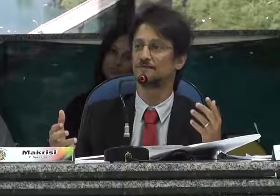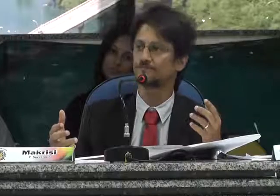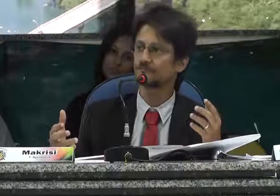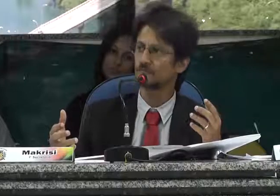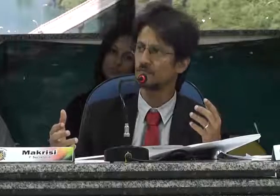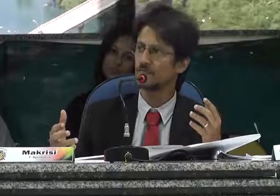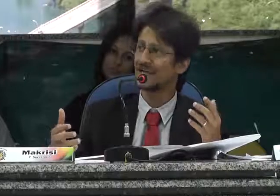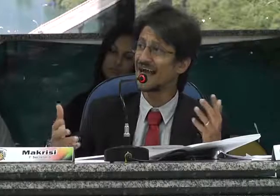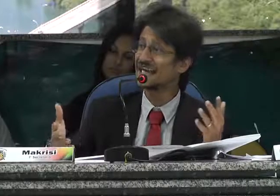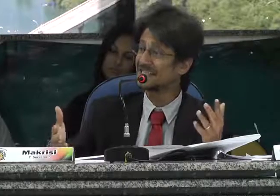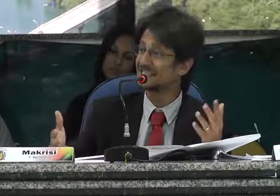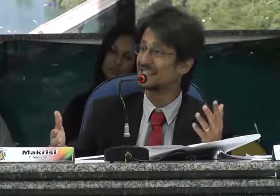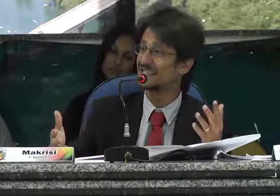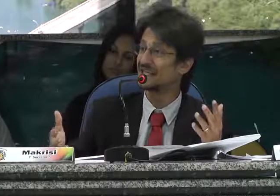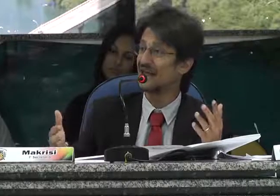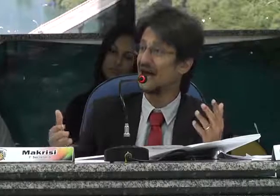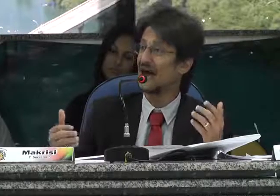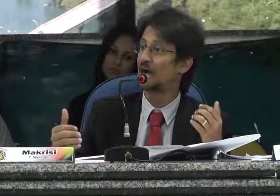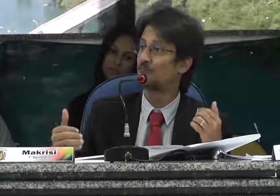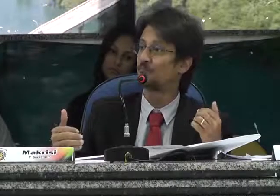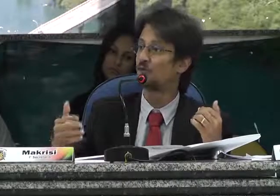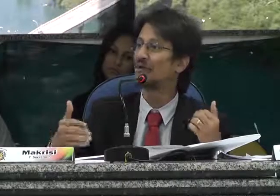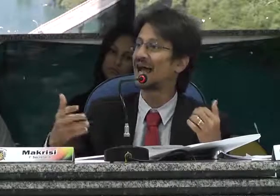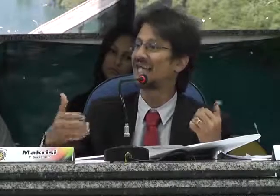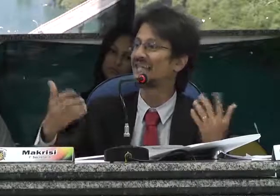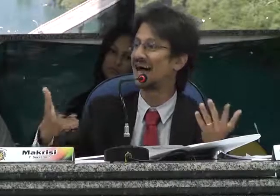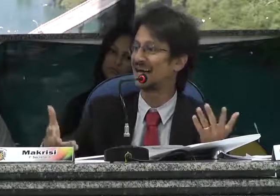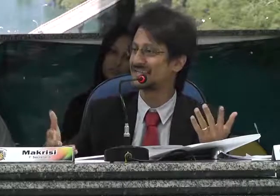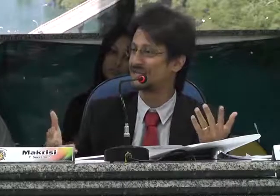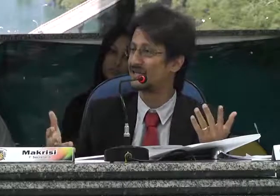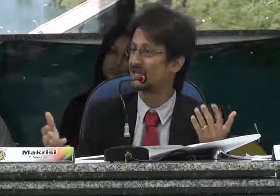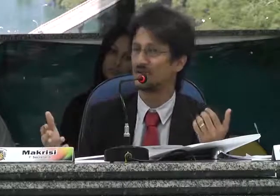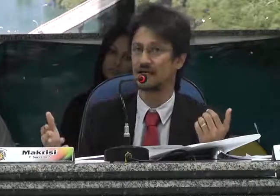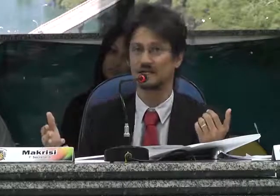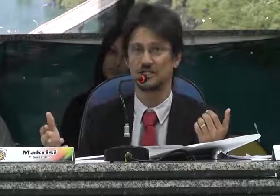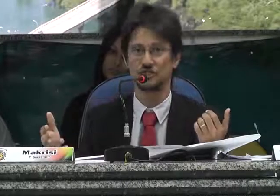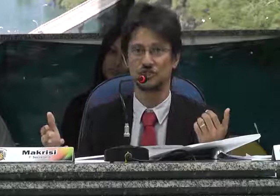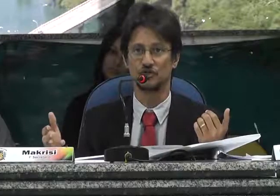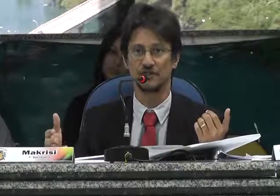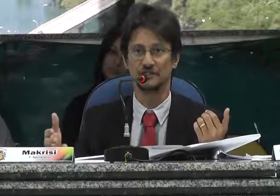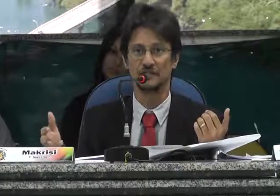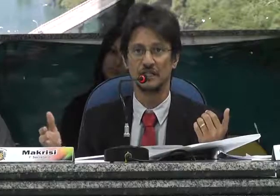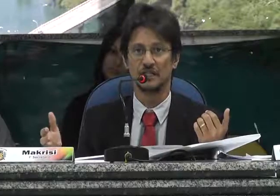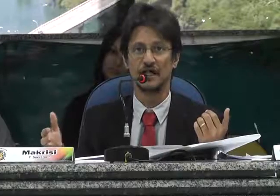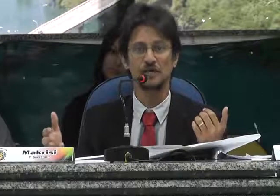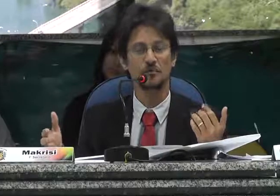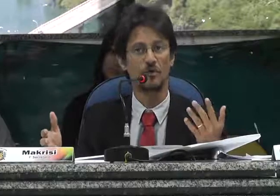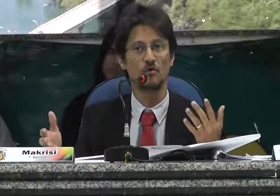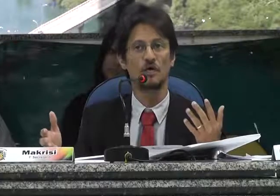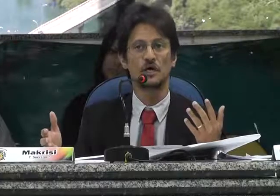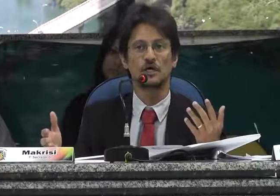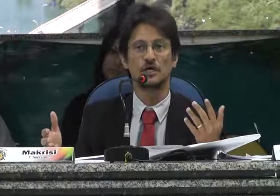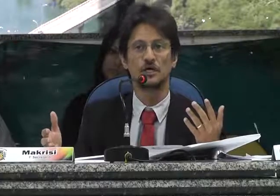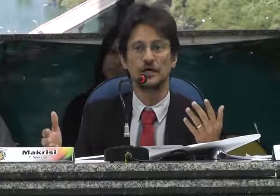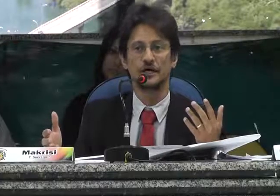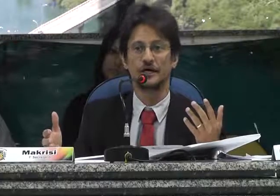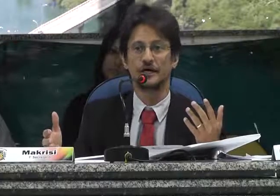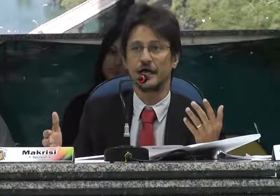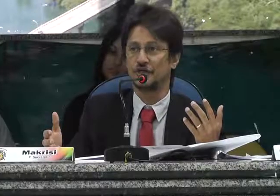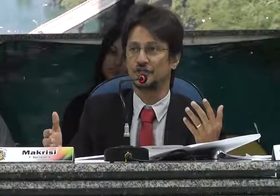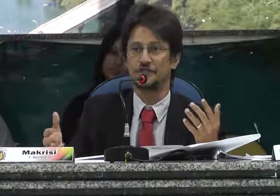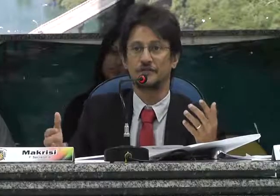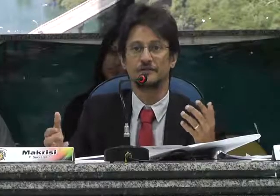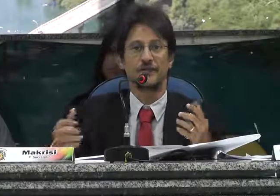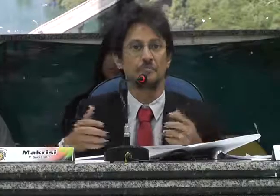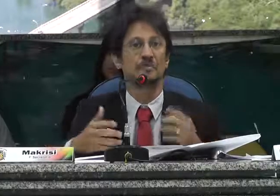possa garantir a pluralidade das religiões. É que bom que